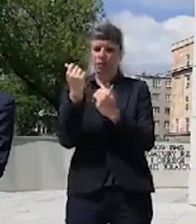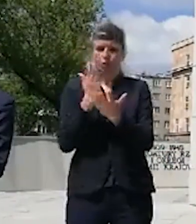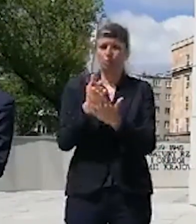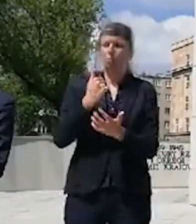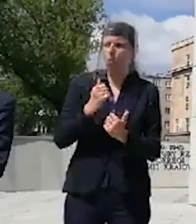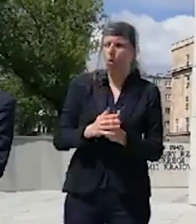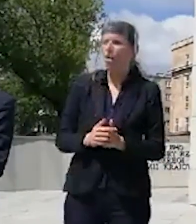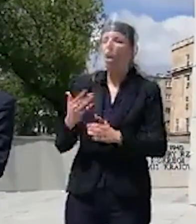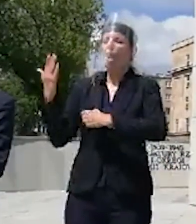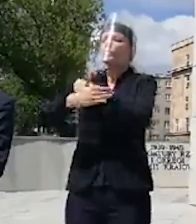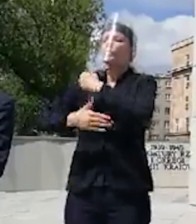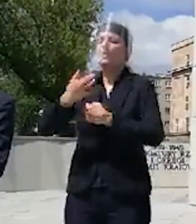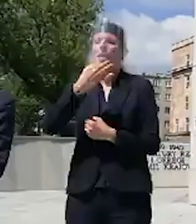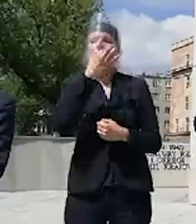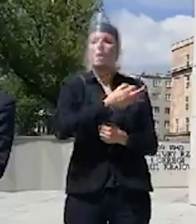Ja też.